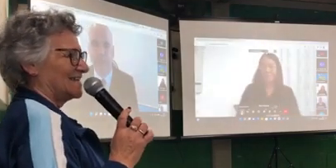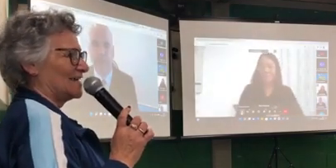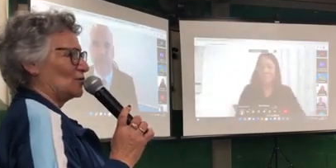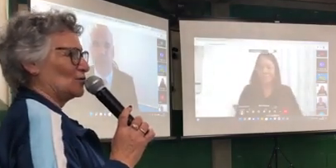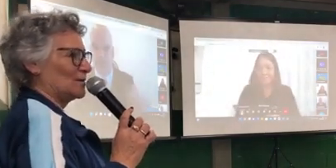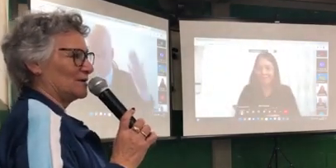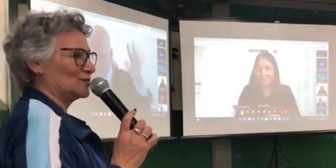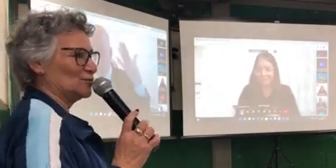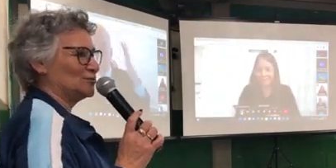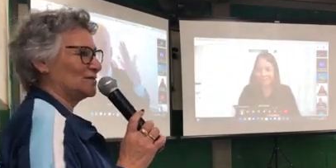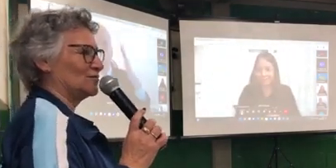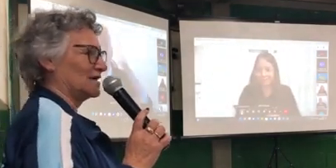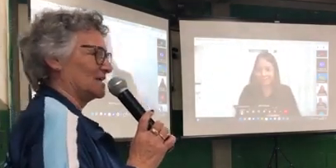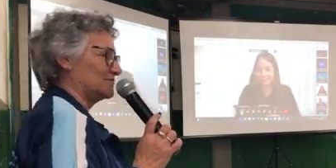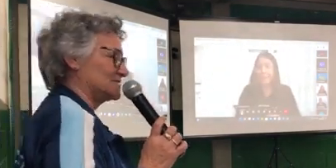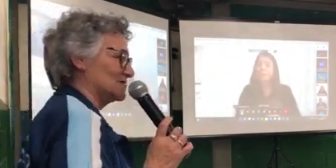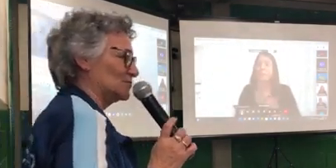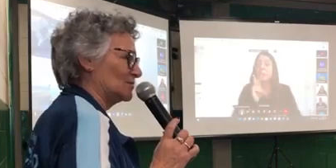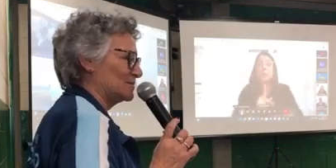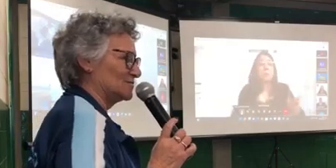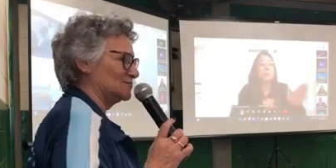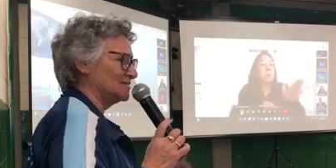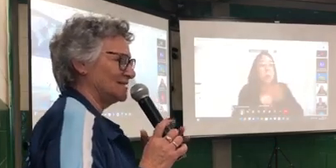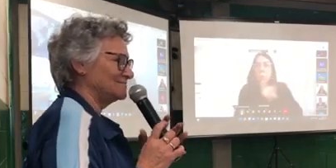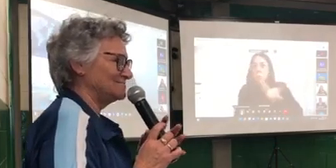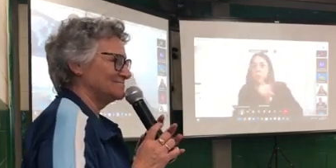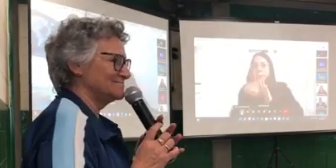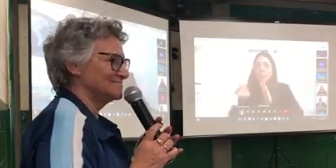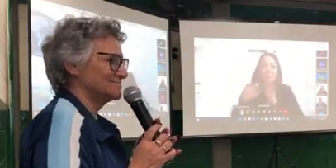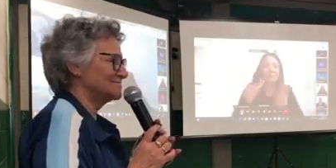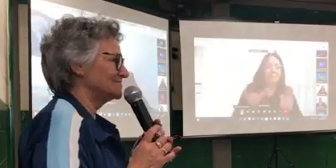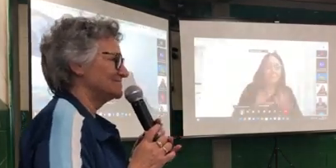Tem alguma pergunta? Alguém quer fazer alguma pergunta?